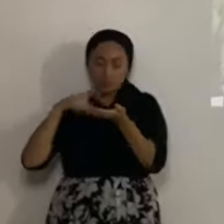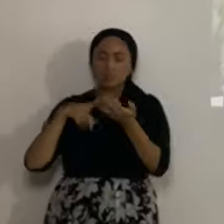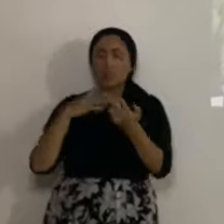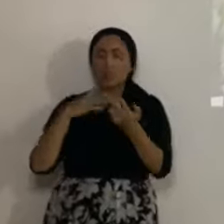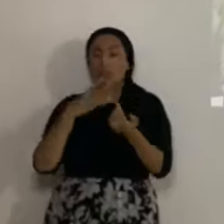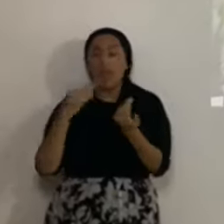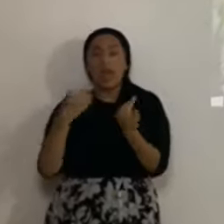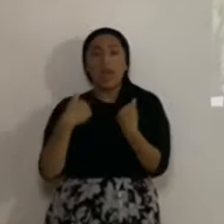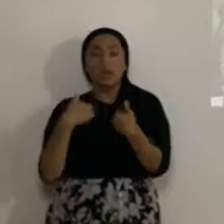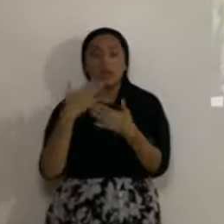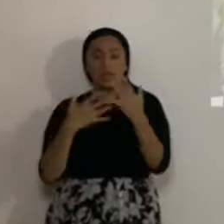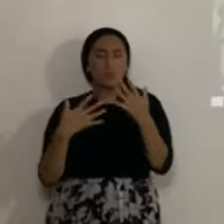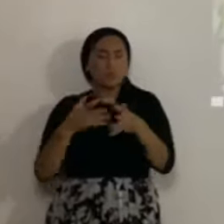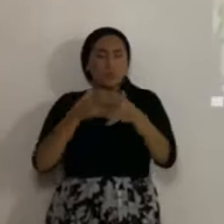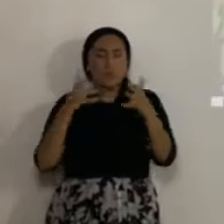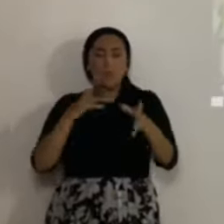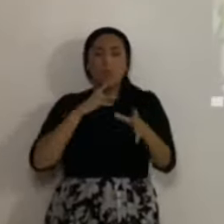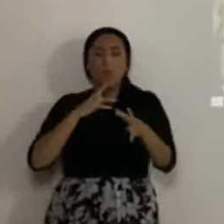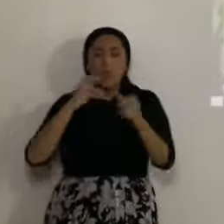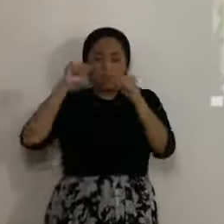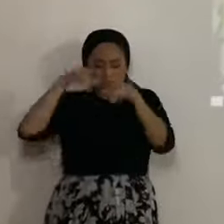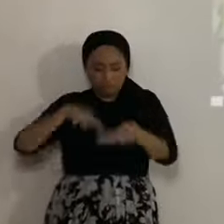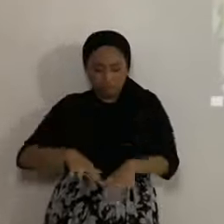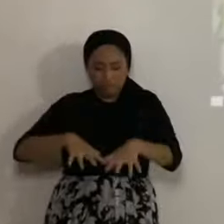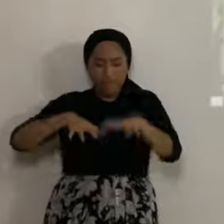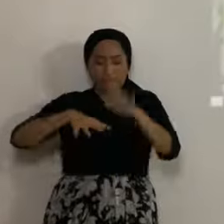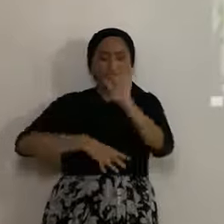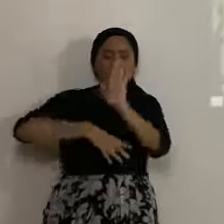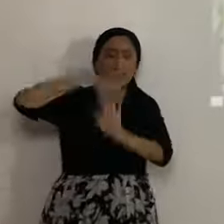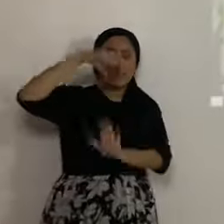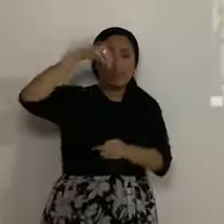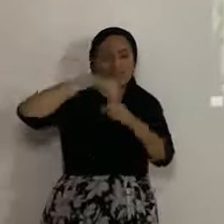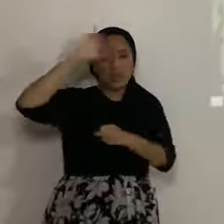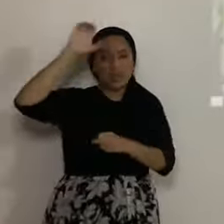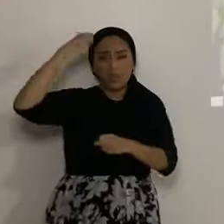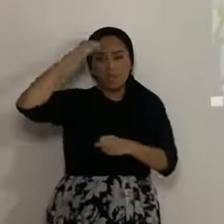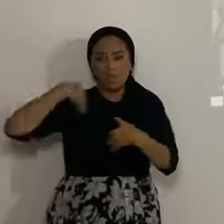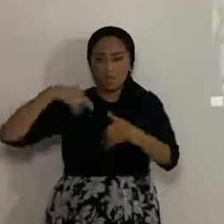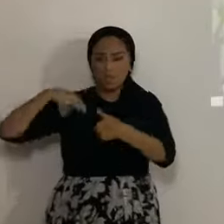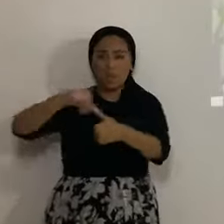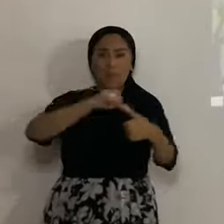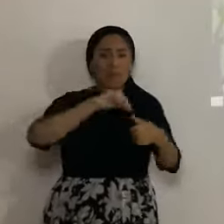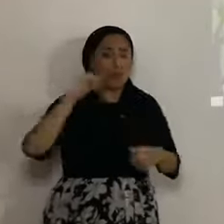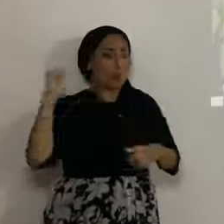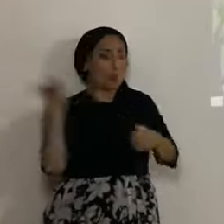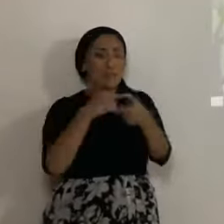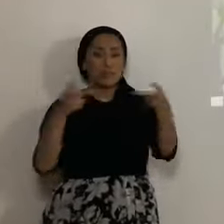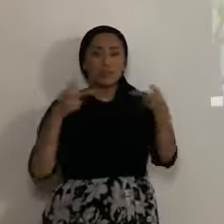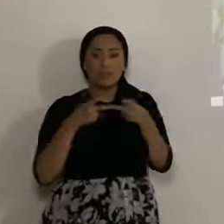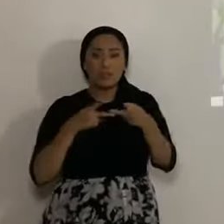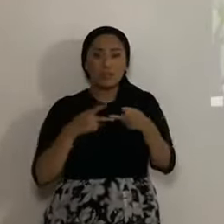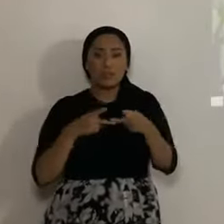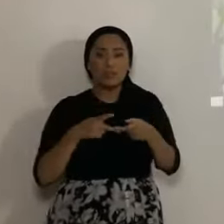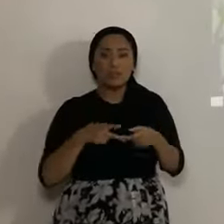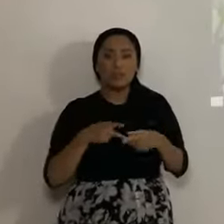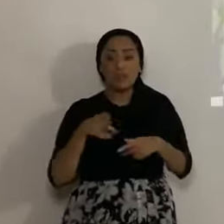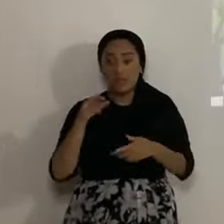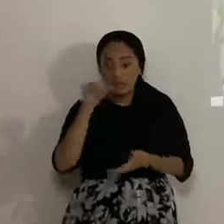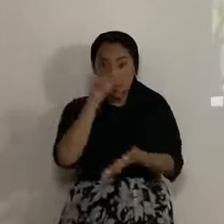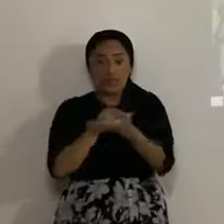Hay unas inundaciones terribles en toda Europa y tornados por todos lados. Entonces, esos,